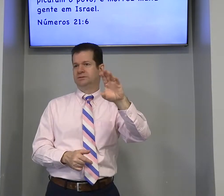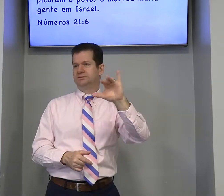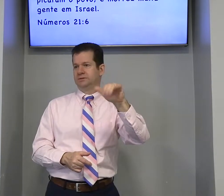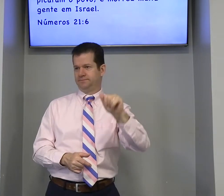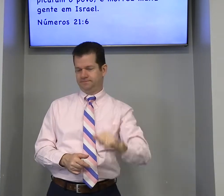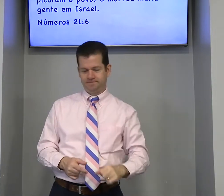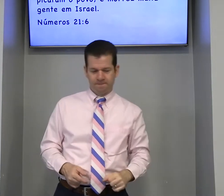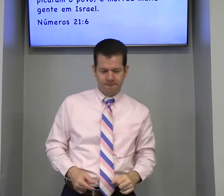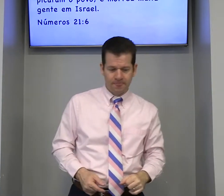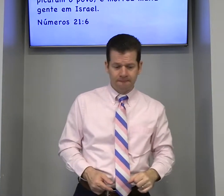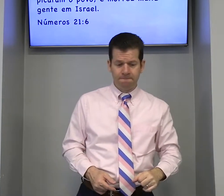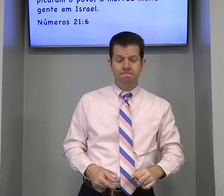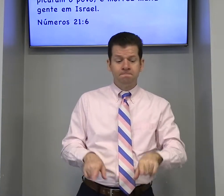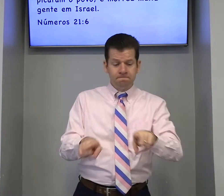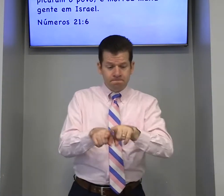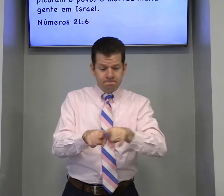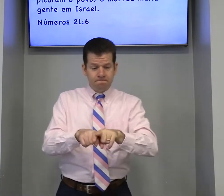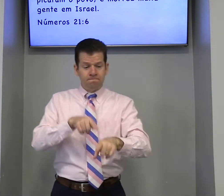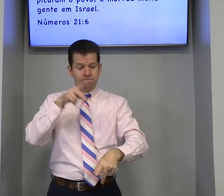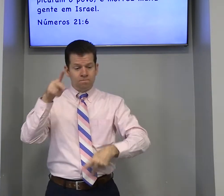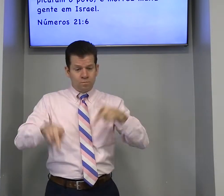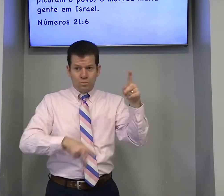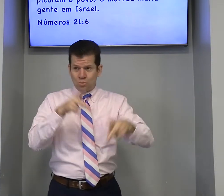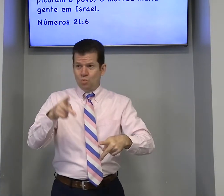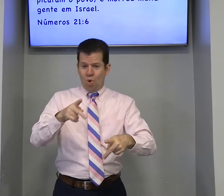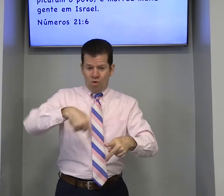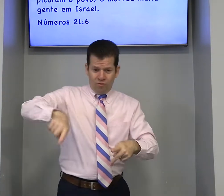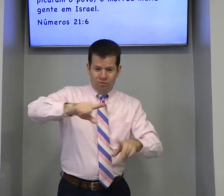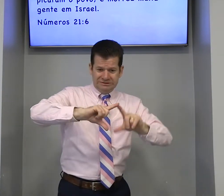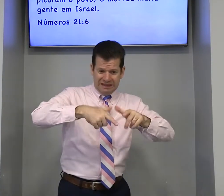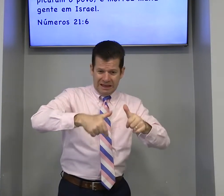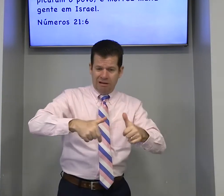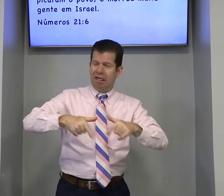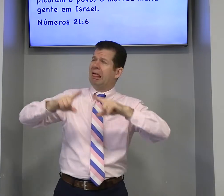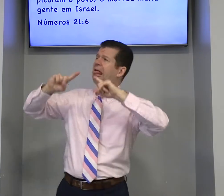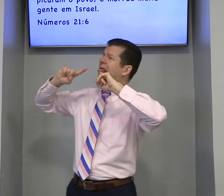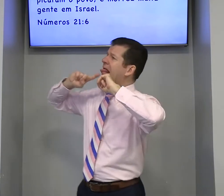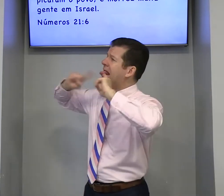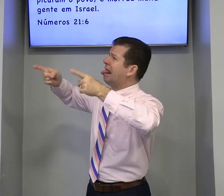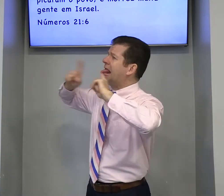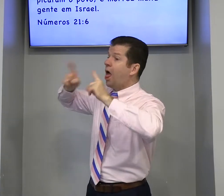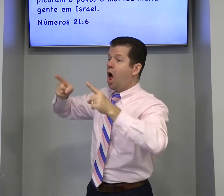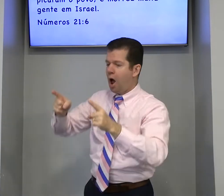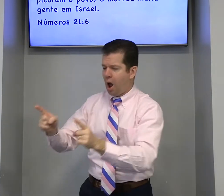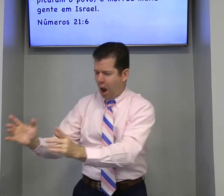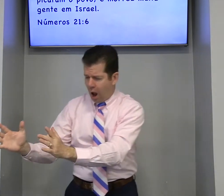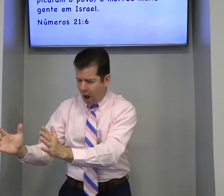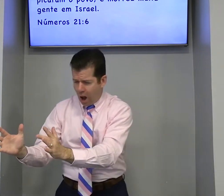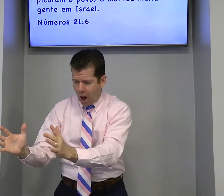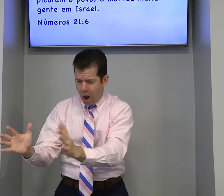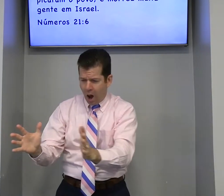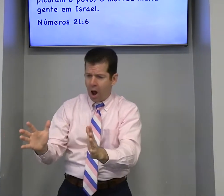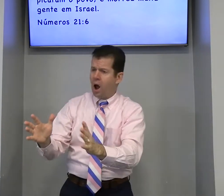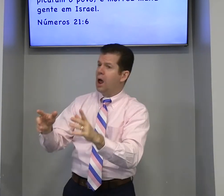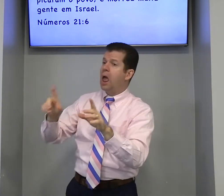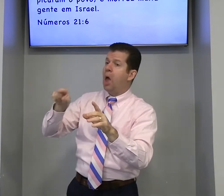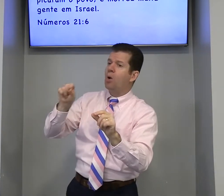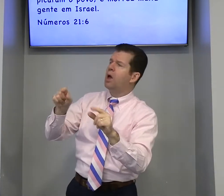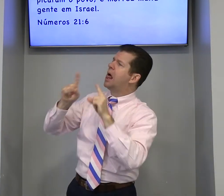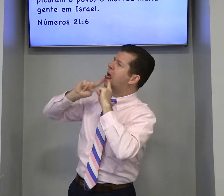E o que é a consequência do pecado? Números 21, capítulo 6. Então o Senhor mandou